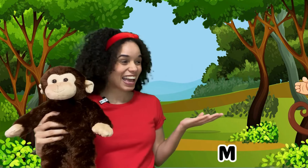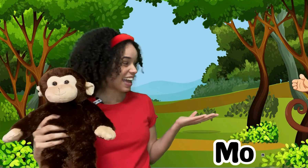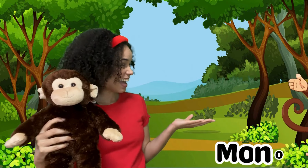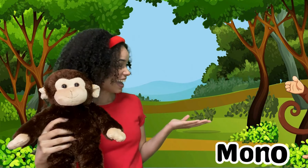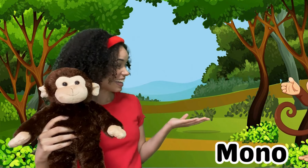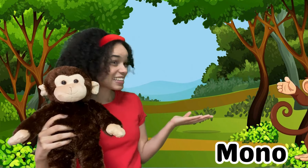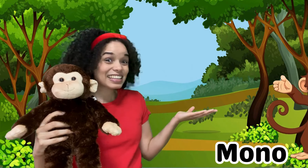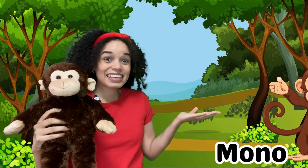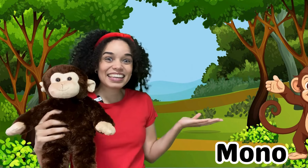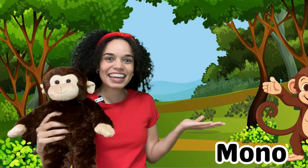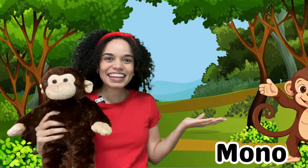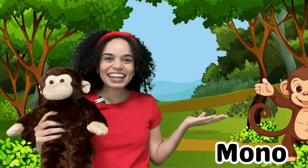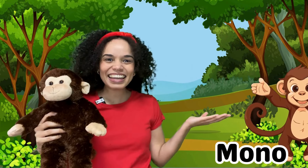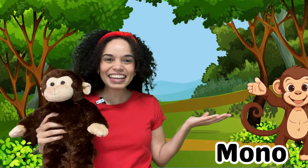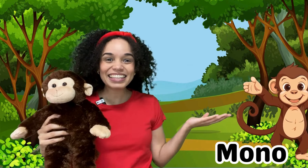encontramos Quién